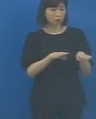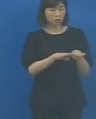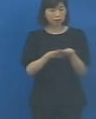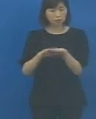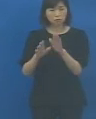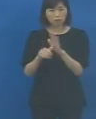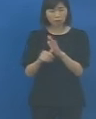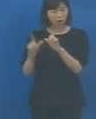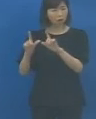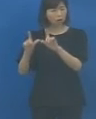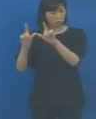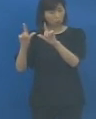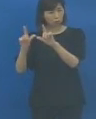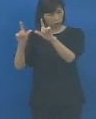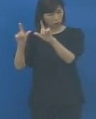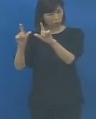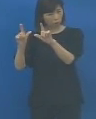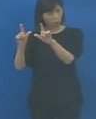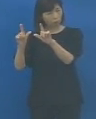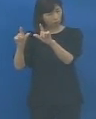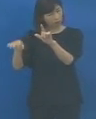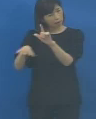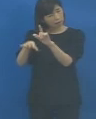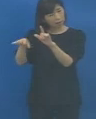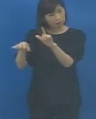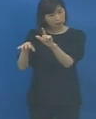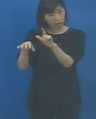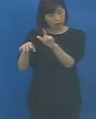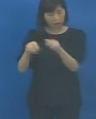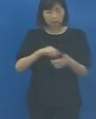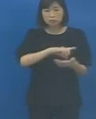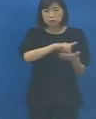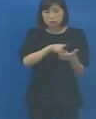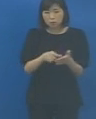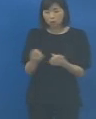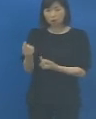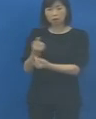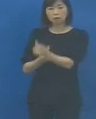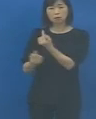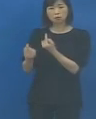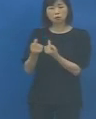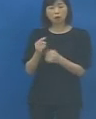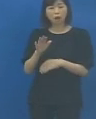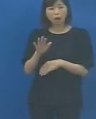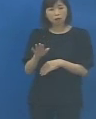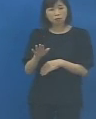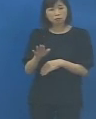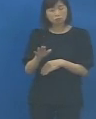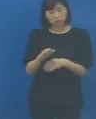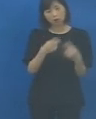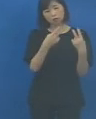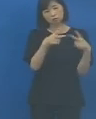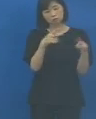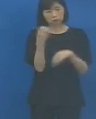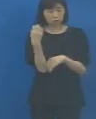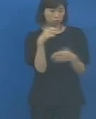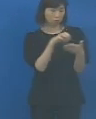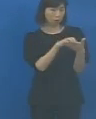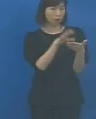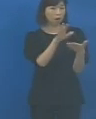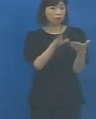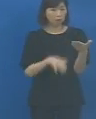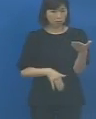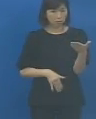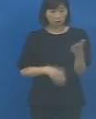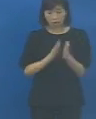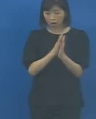都内とかからかなりこう人が地方の方に移動しているというようなことも一部で報道されています。で、県内の方でいかにこう気を